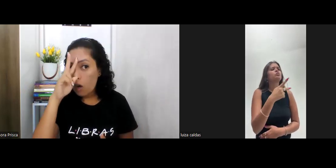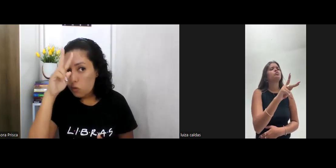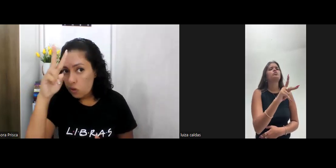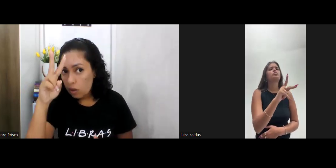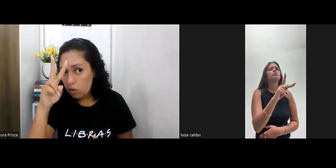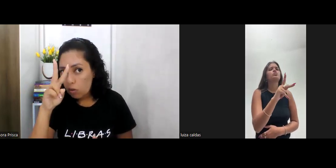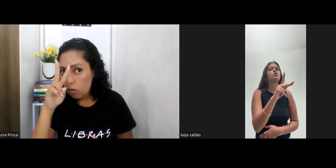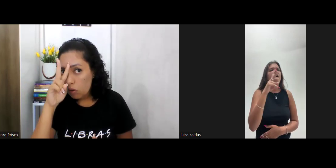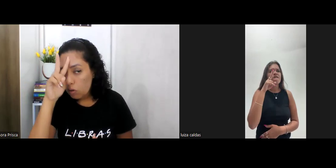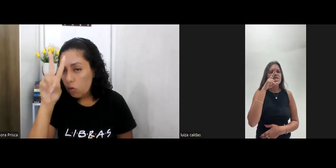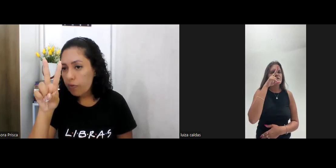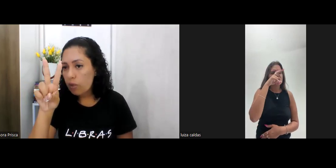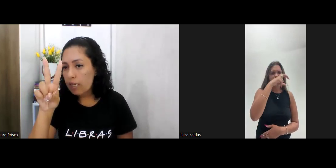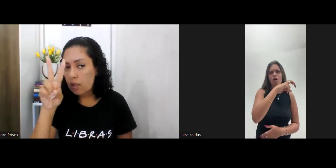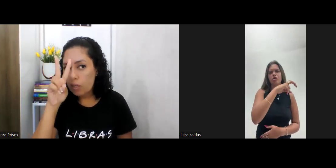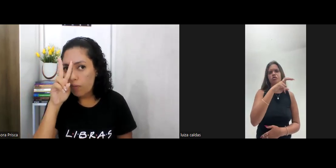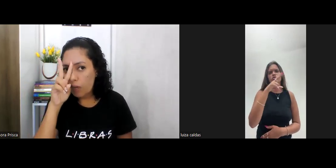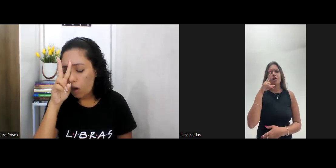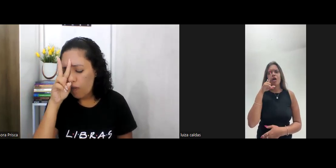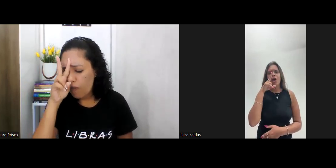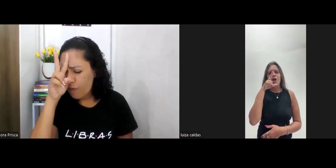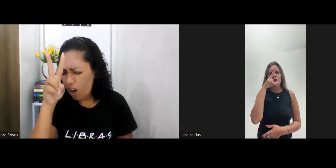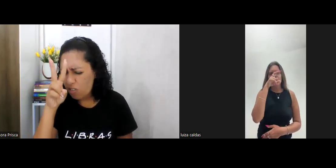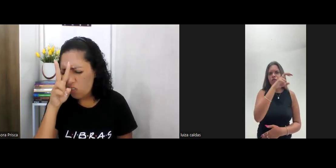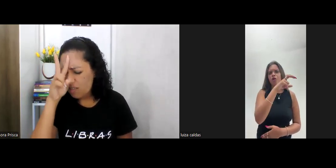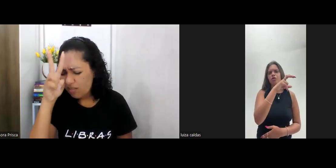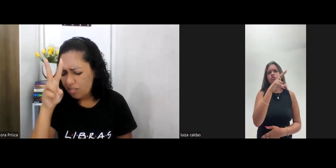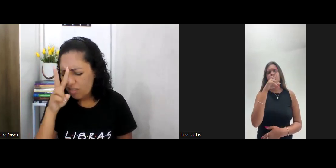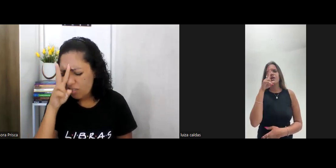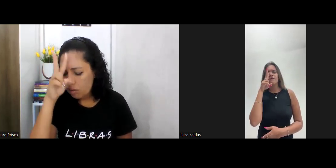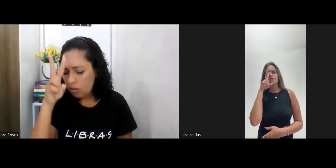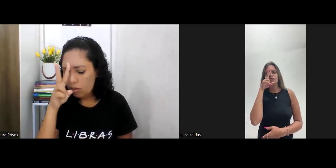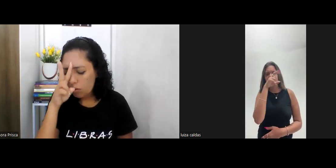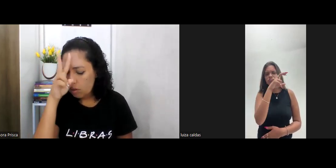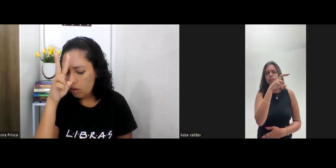ela é forte? Configuração da mão em V, ó. Forte